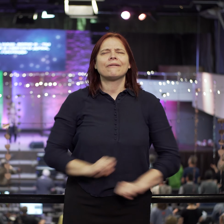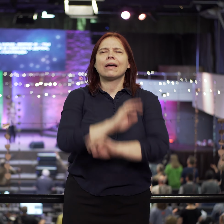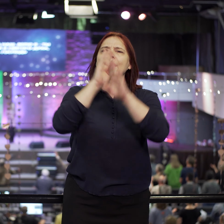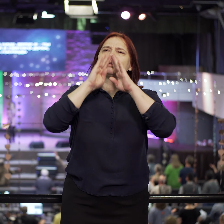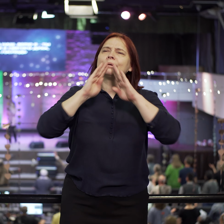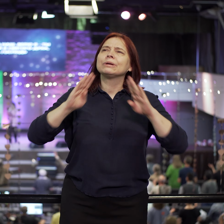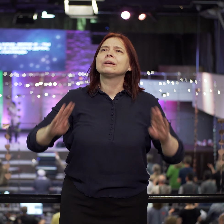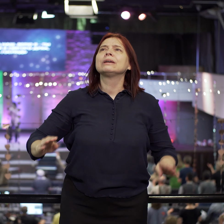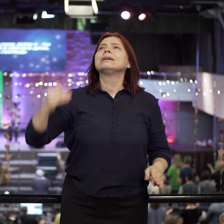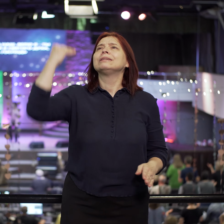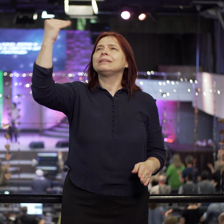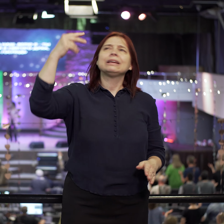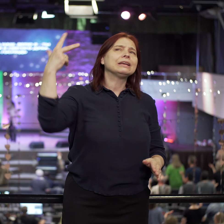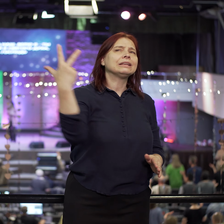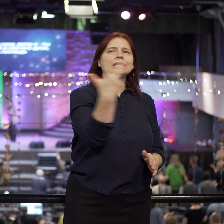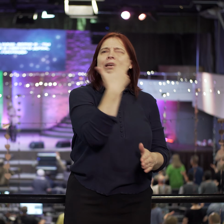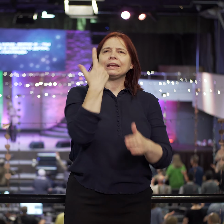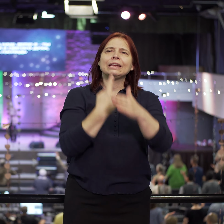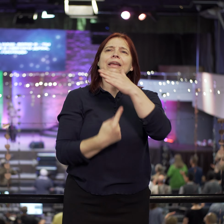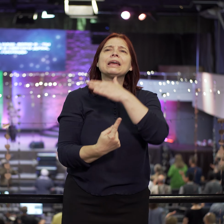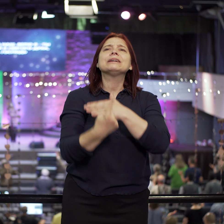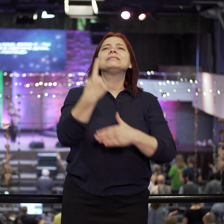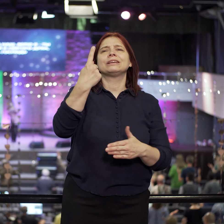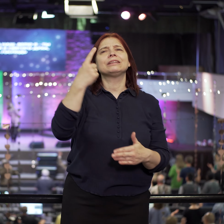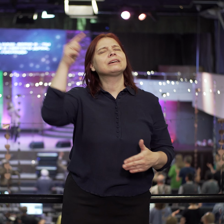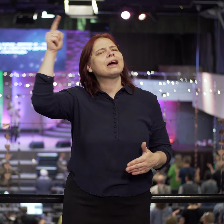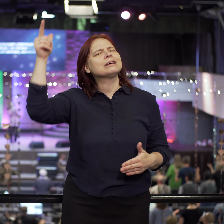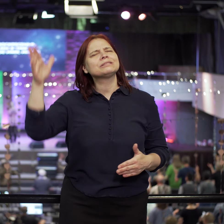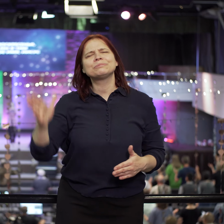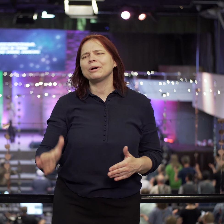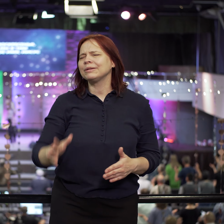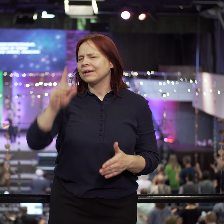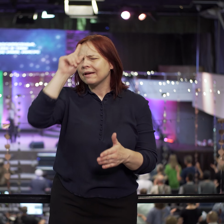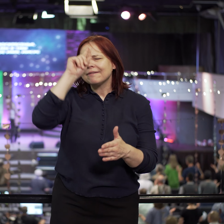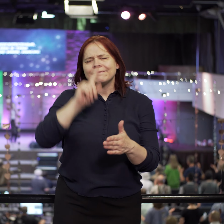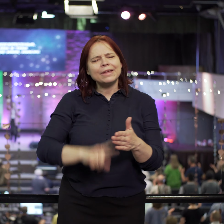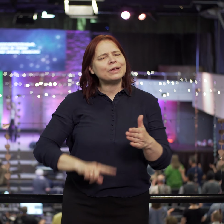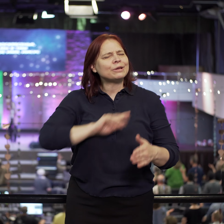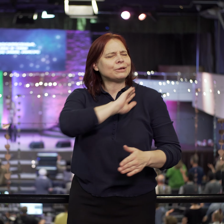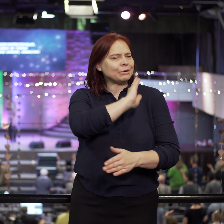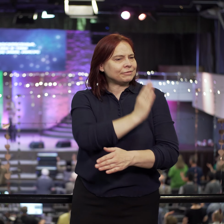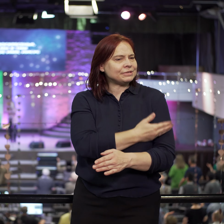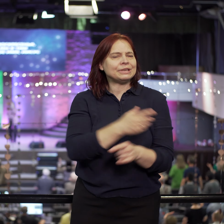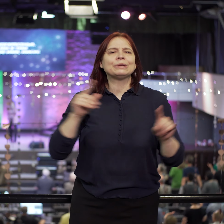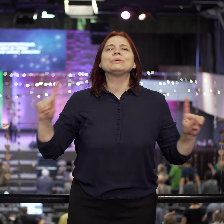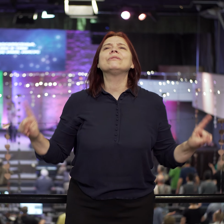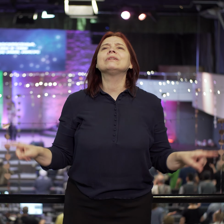Духа, Ты триедин Господь, верю я в силу